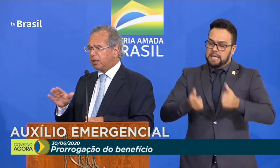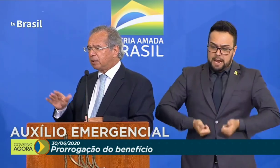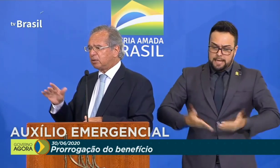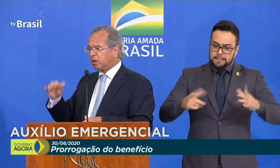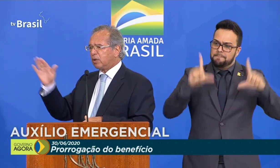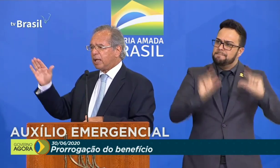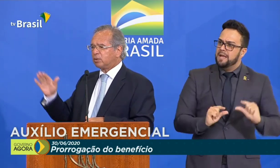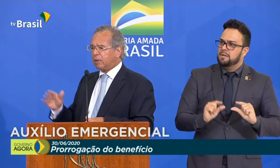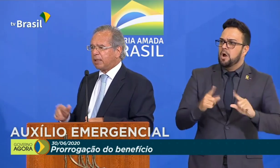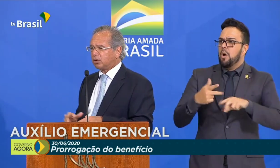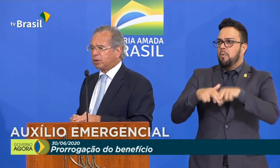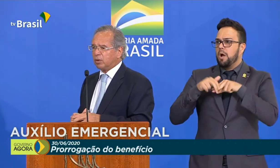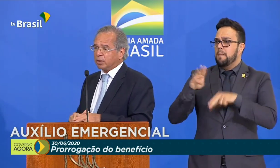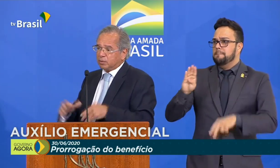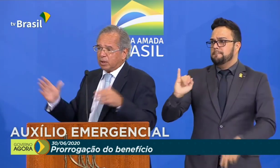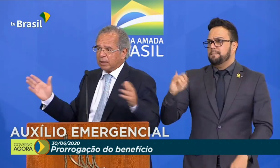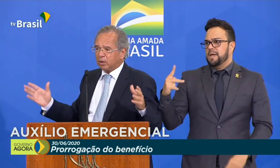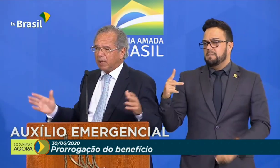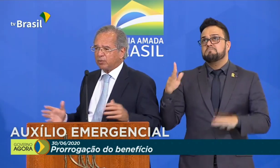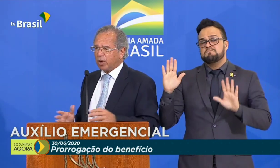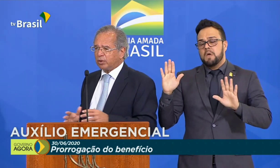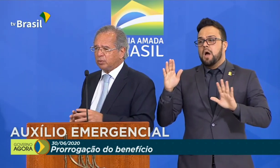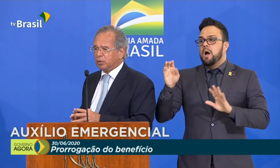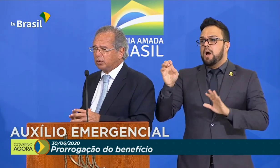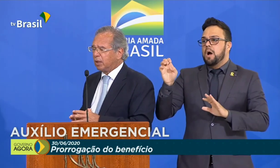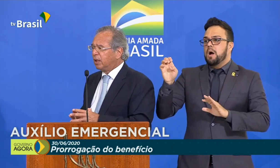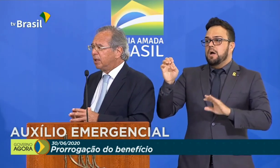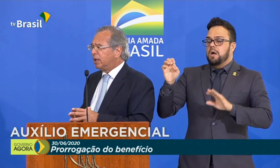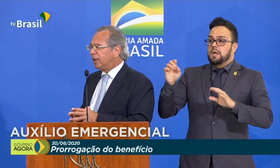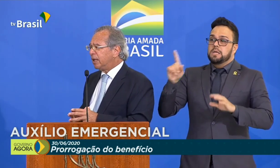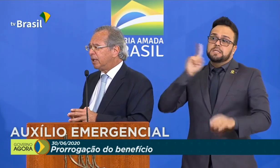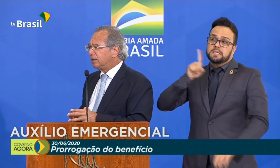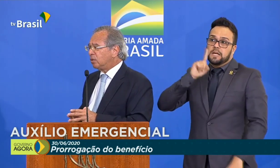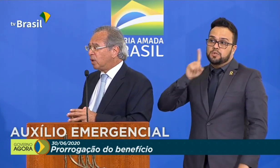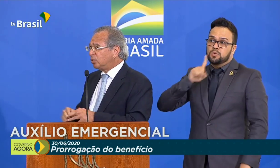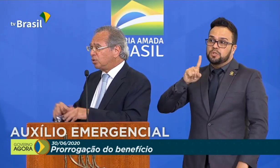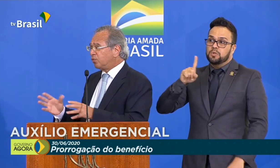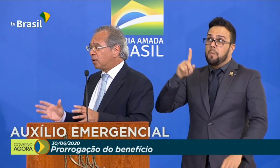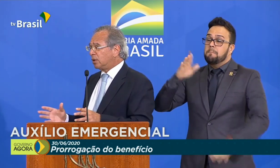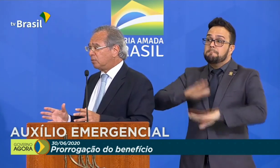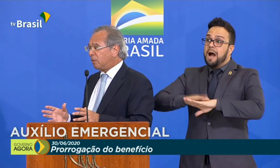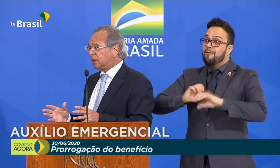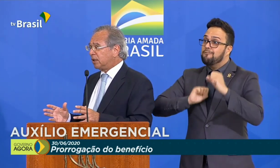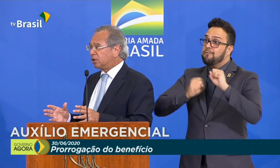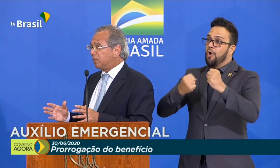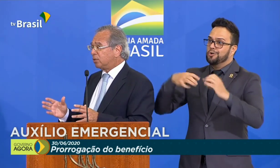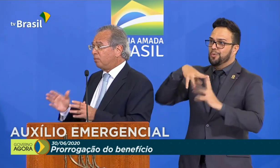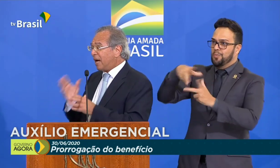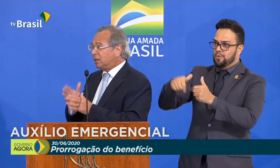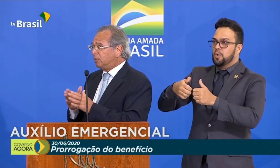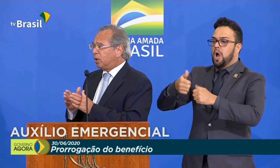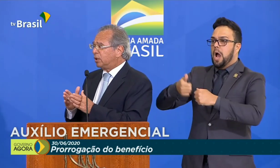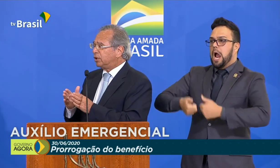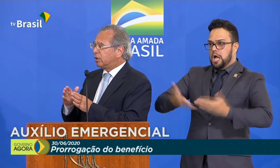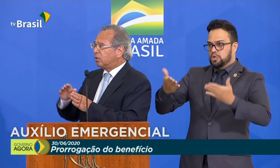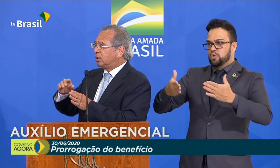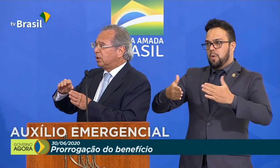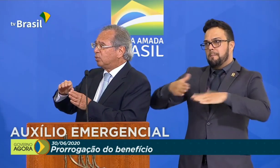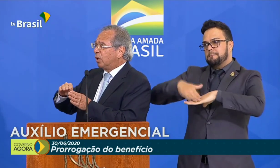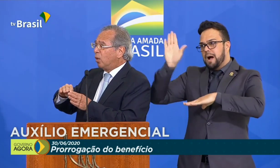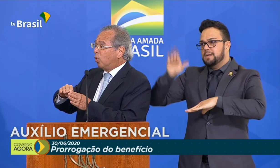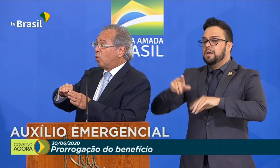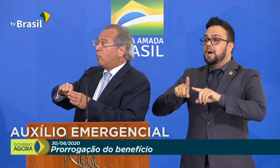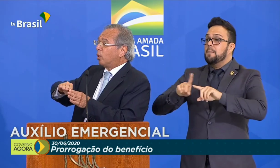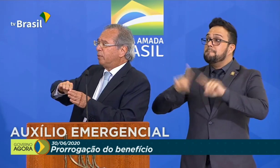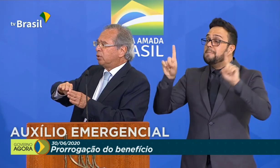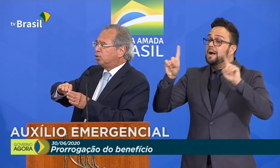os americanos tenham gasto mais do que nós, porque somos a nação mais forte do mundo. Então, nós nos esforçamos bastante, mas o mais importante é que nós